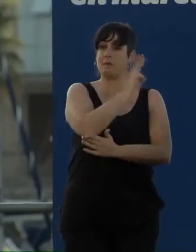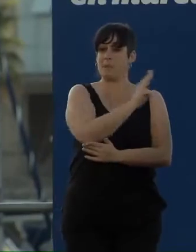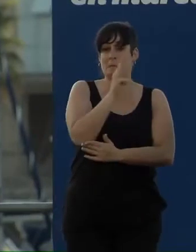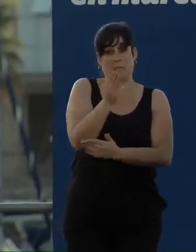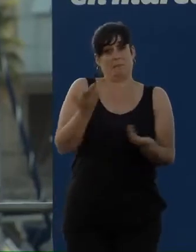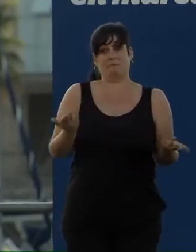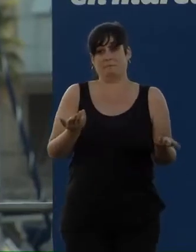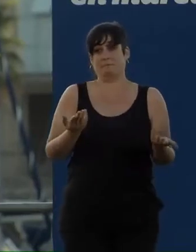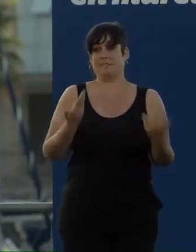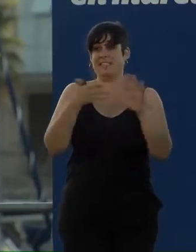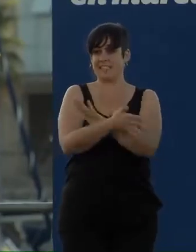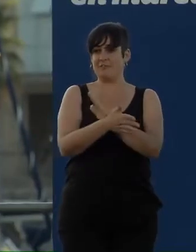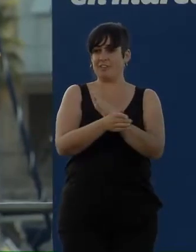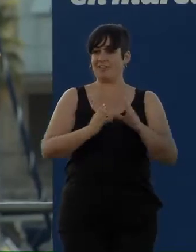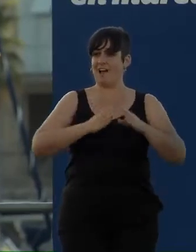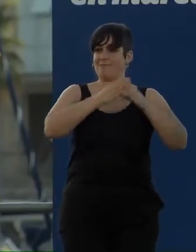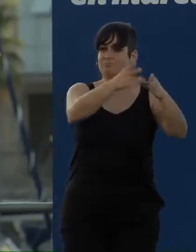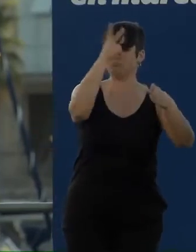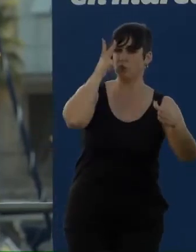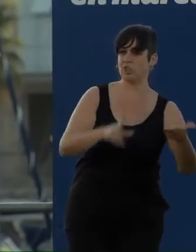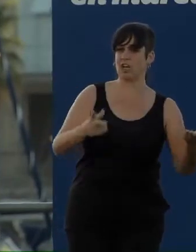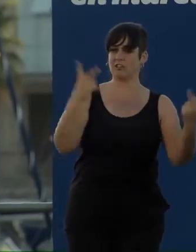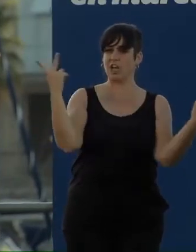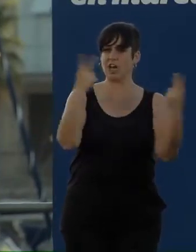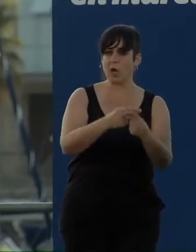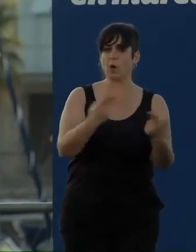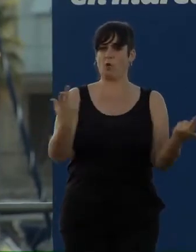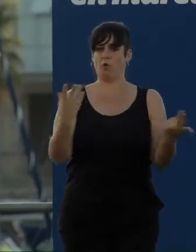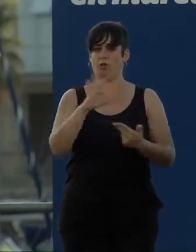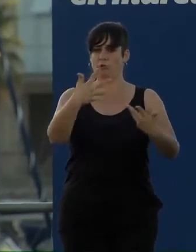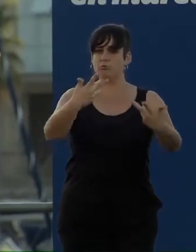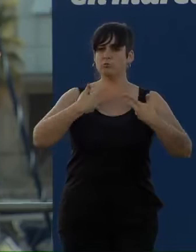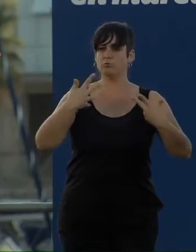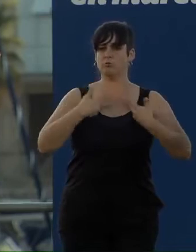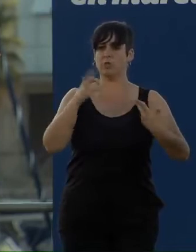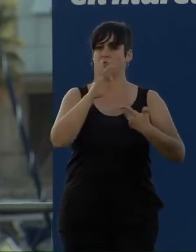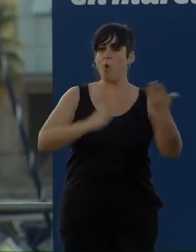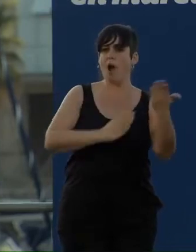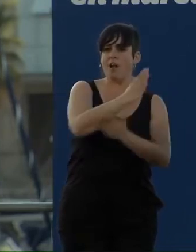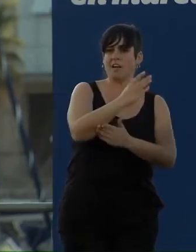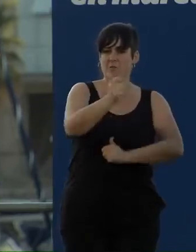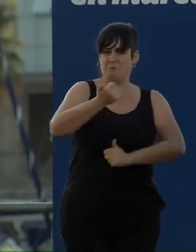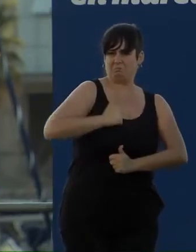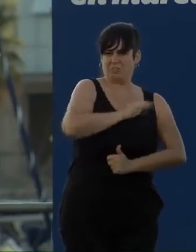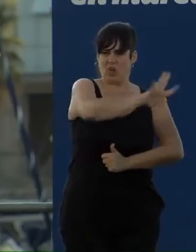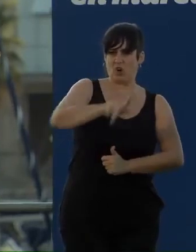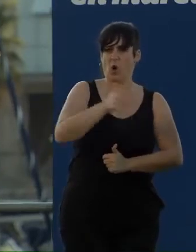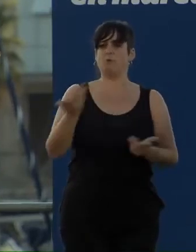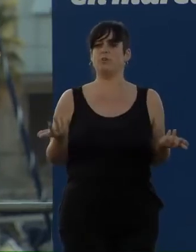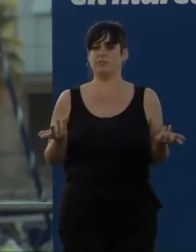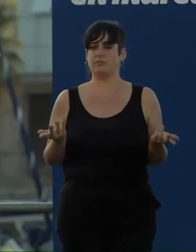popular alternativa dos yates alternativa recortes alternativa sufrio alternativa doio saqueo